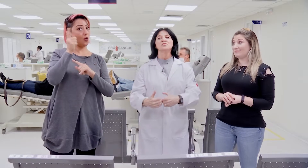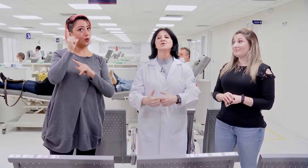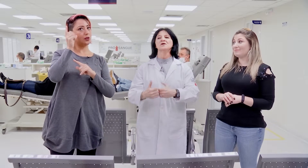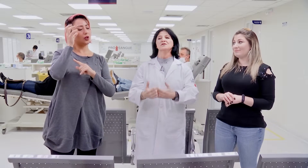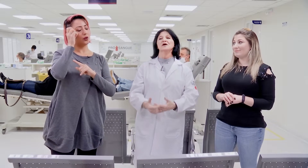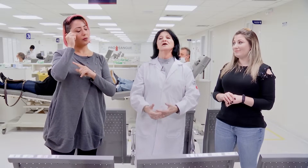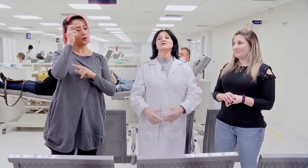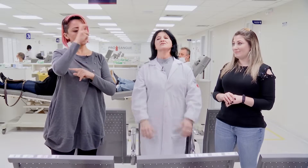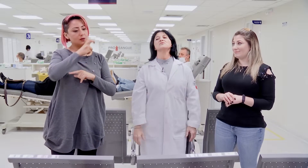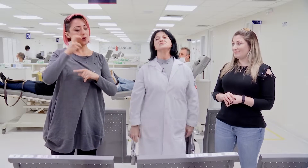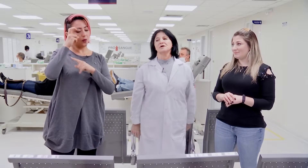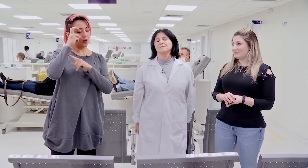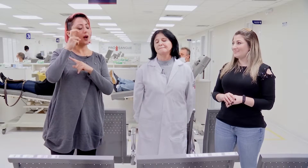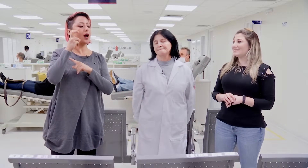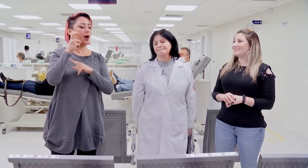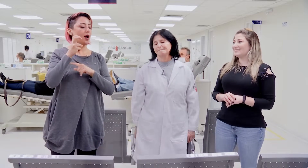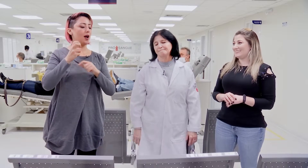anterior da doação.